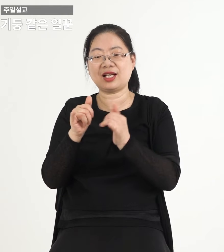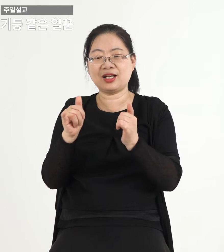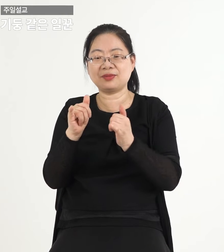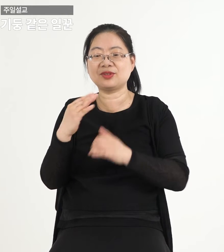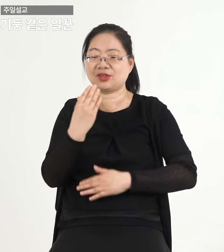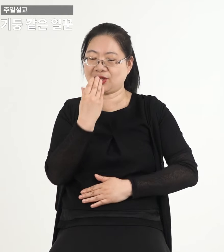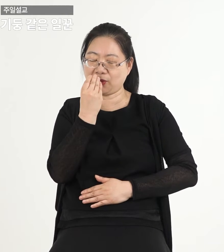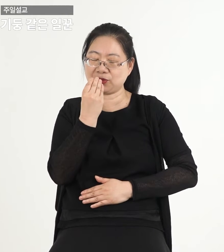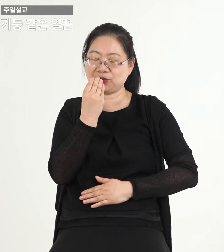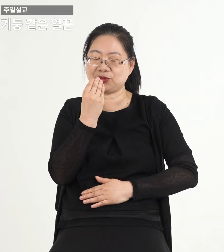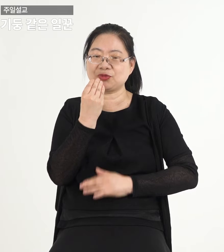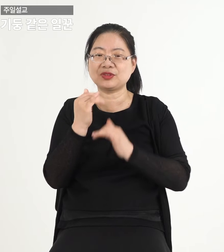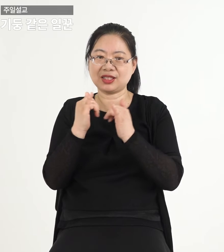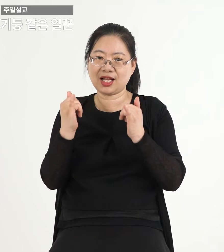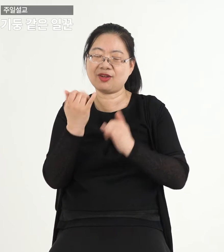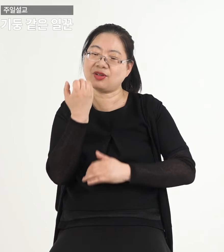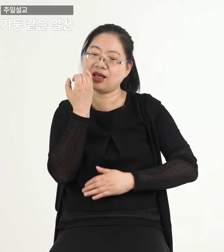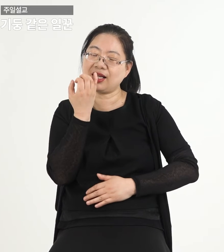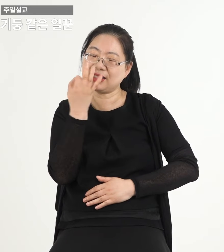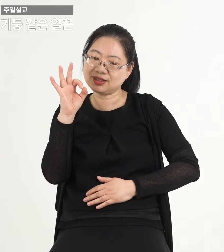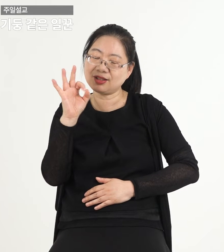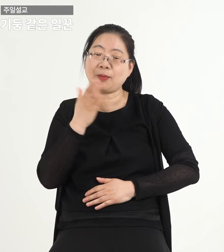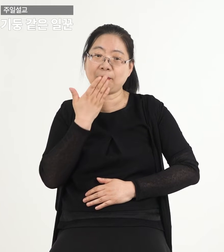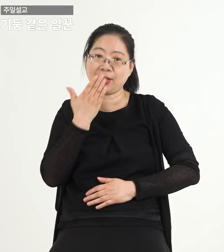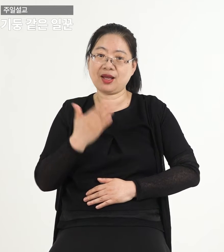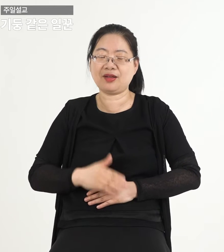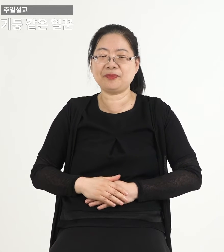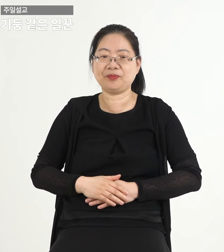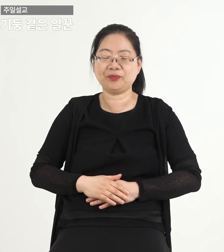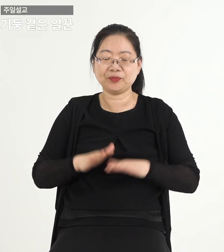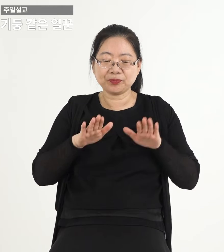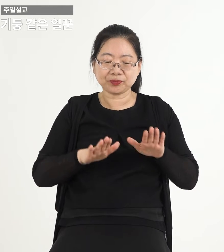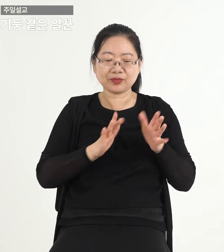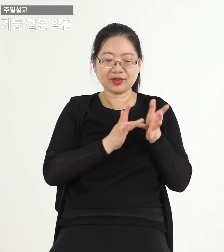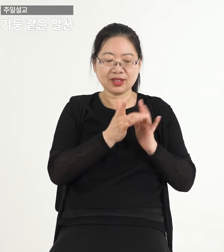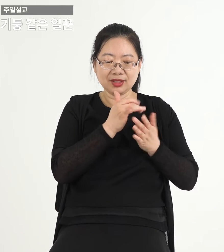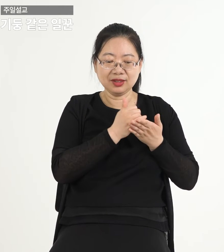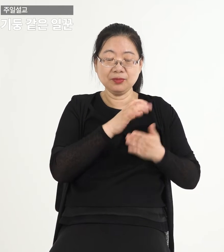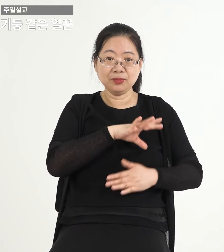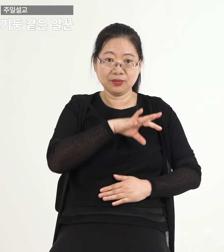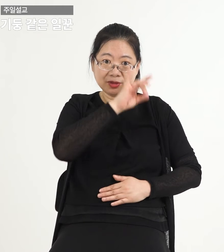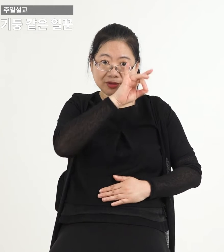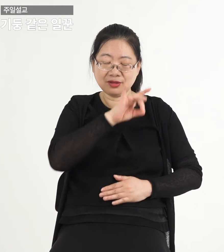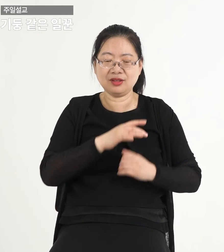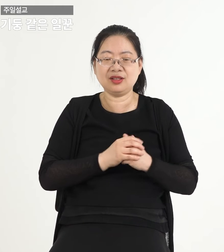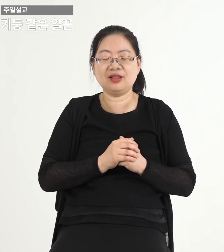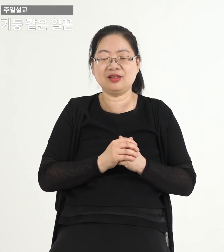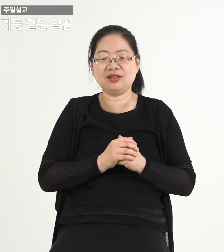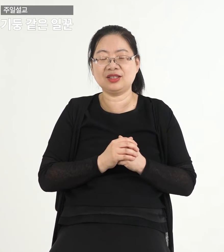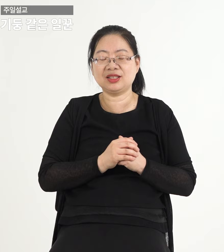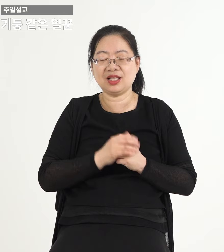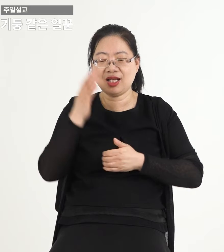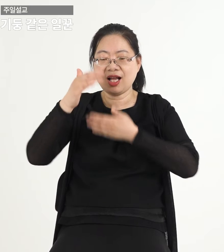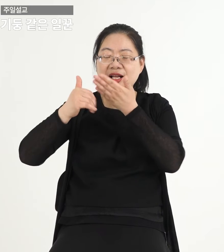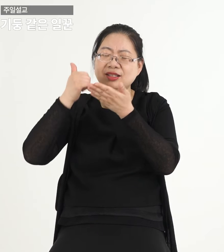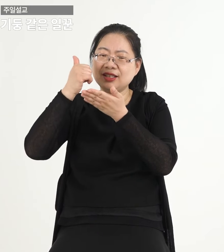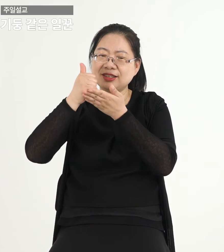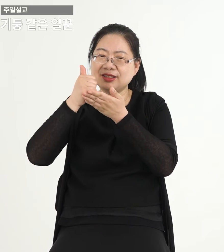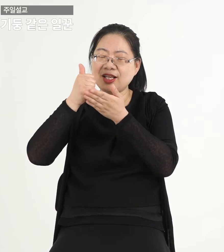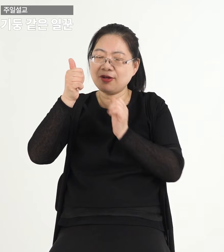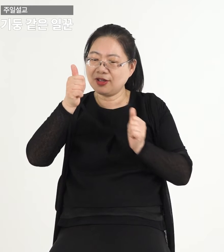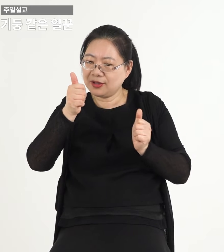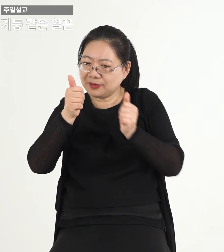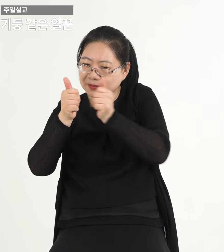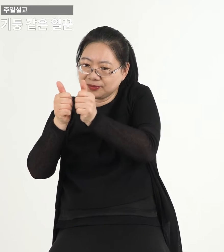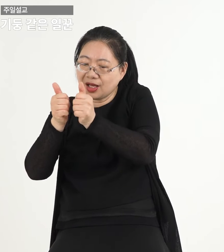자예요. 오늘 예수님이 자기를 먼저 하나님과 밀착할